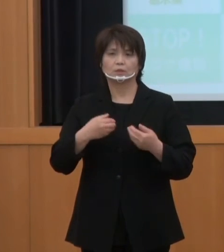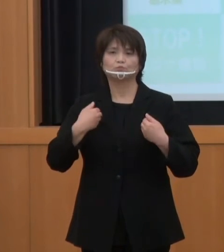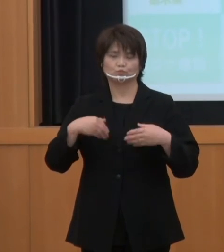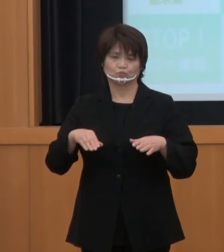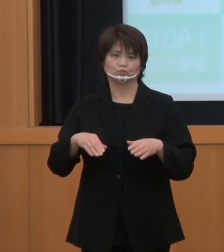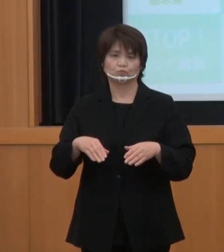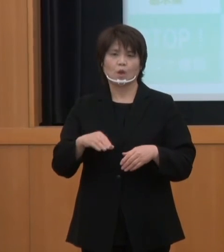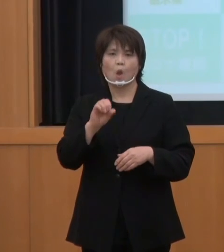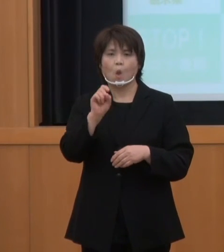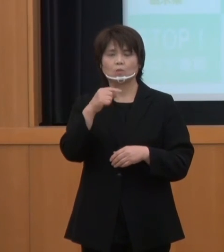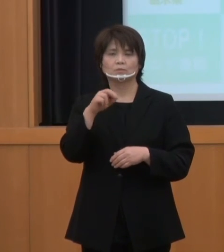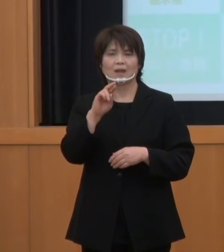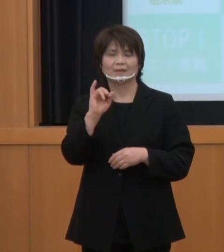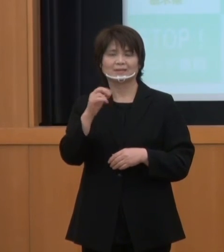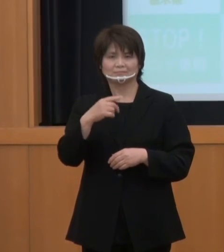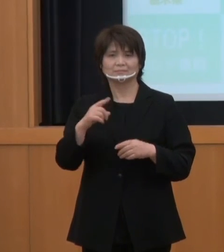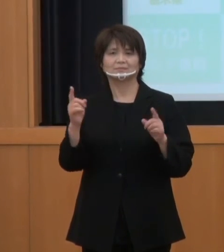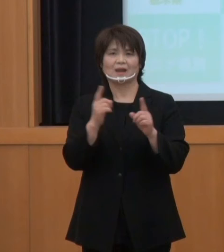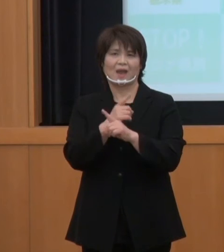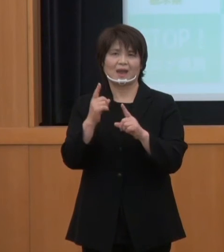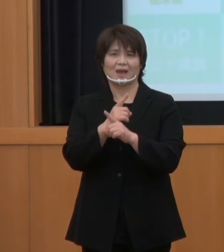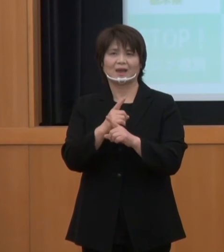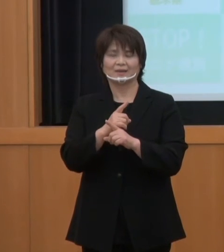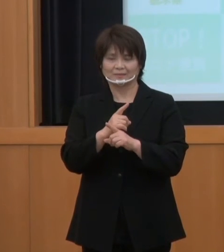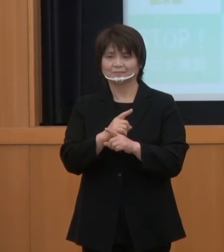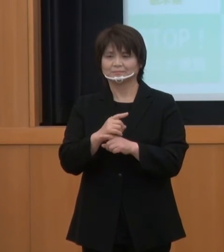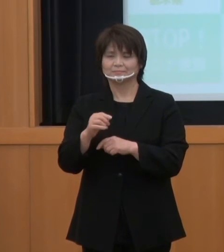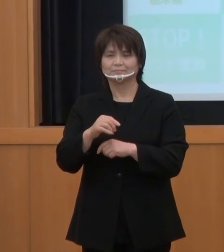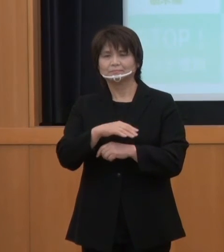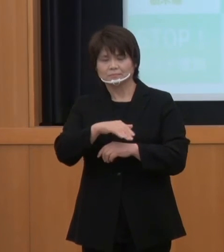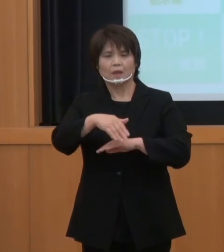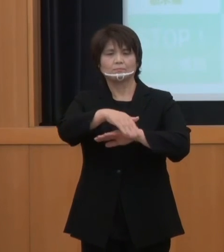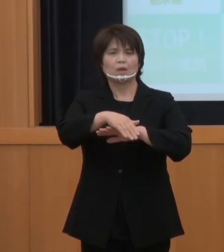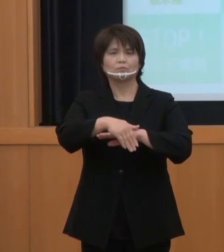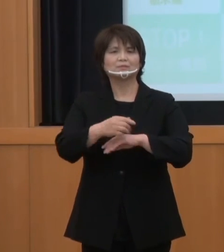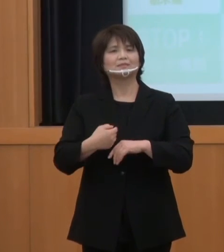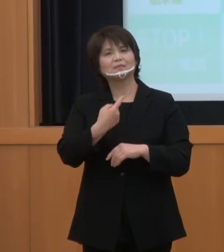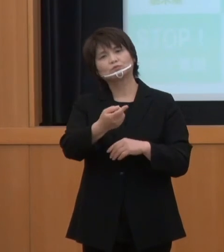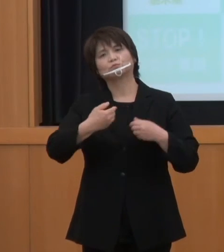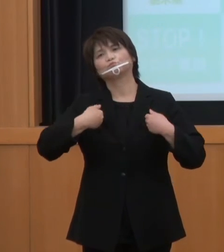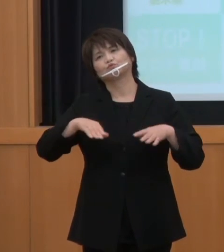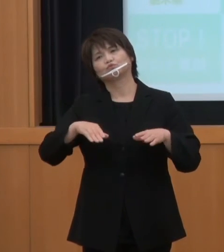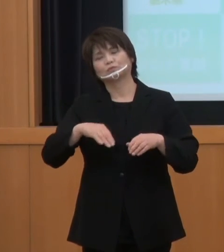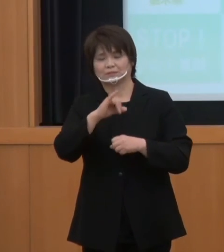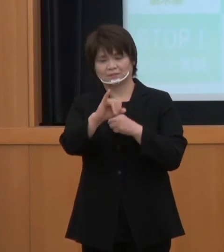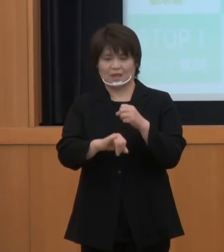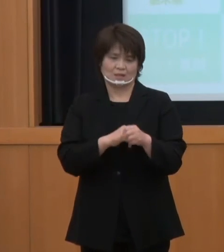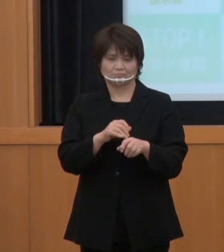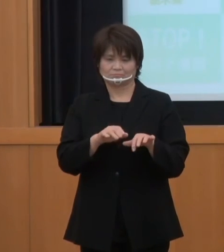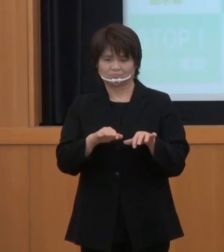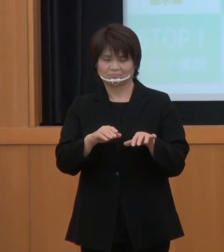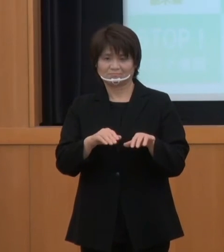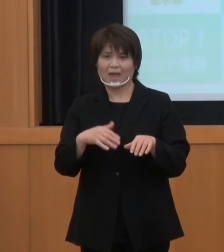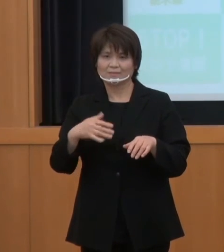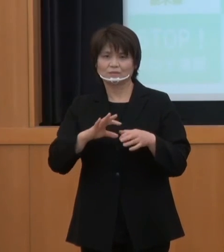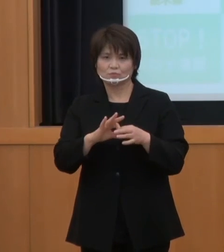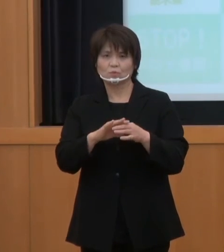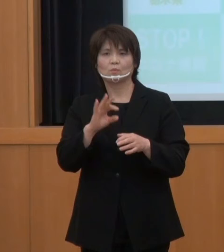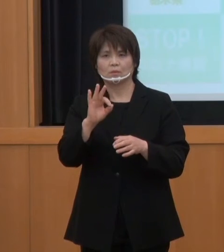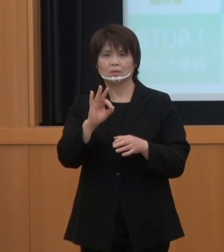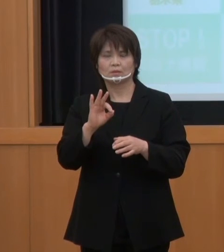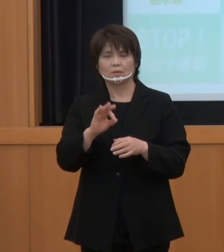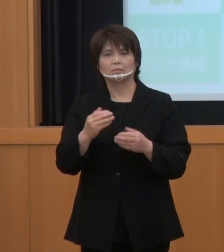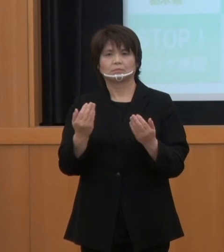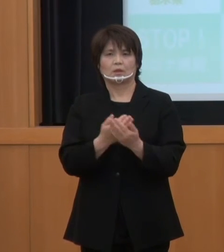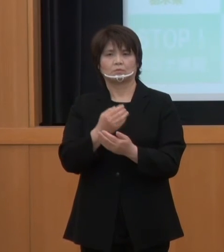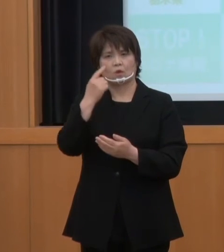化されていくと、県民が窓口に来ずに、インターネットでできるなどの利点があると思うんですけれども、今回